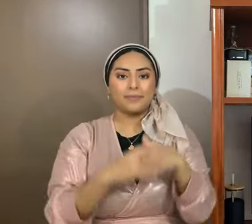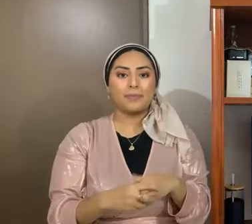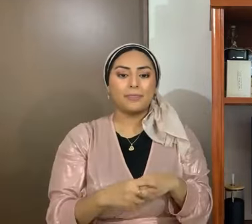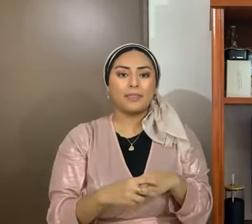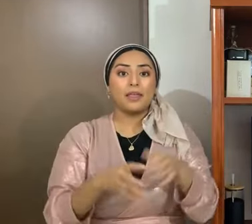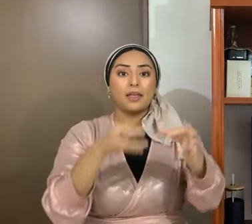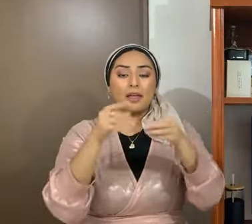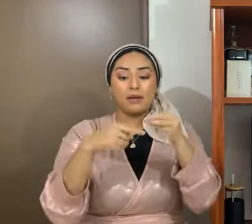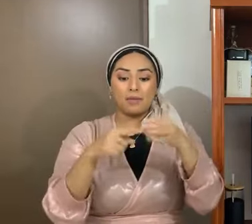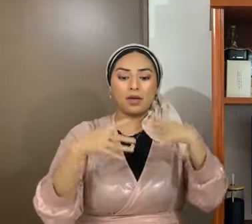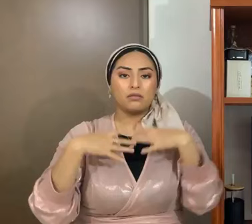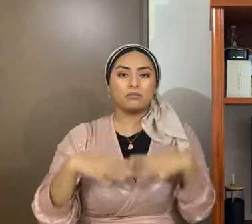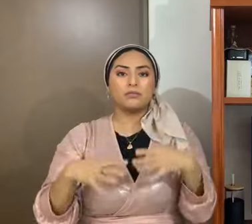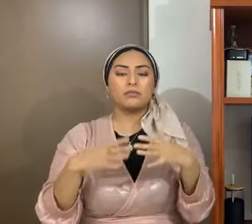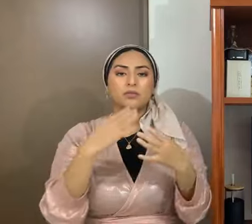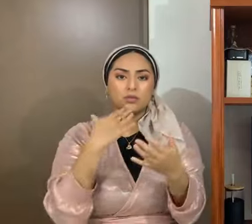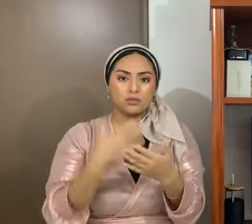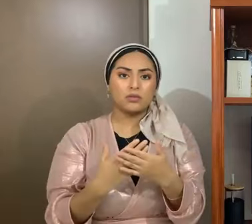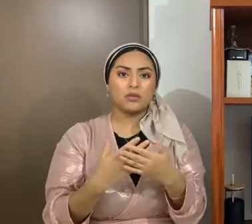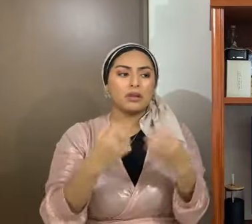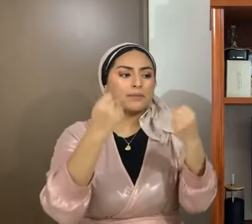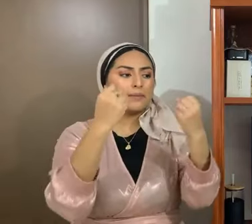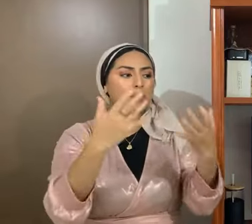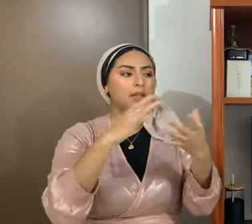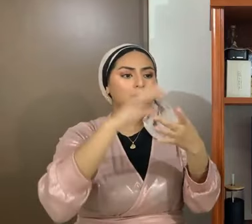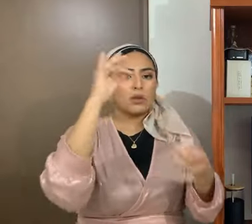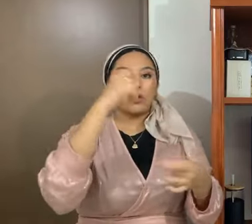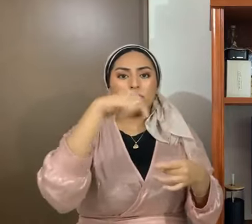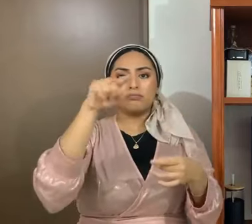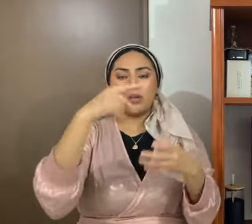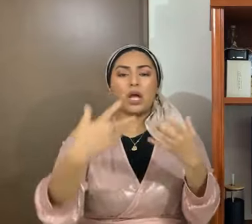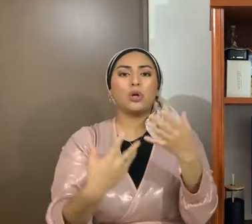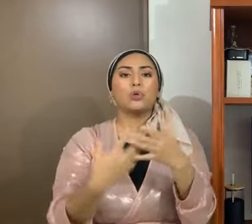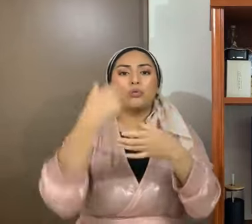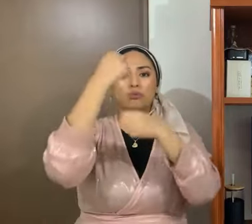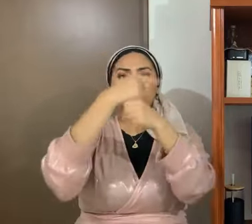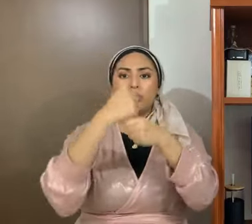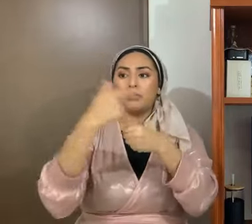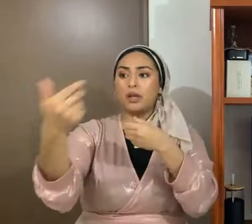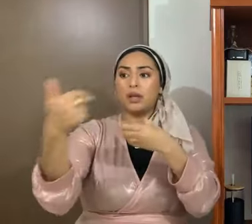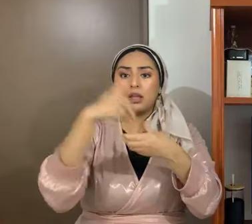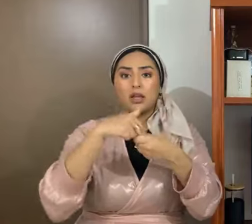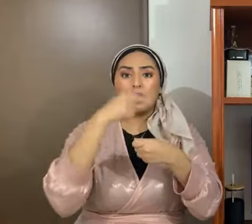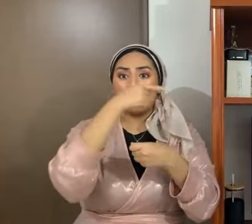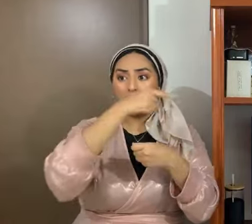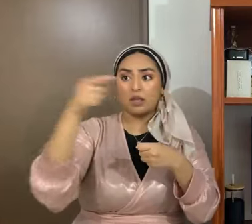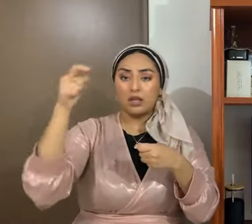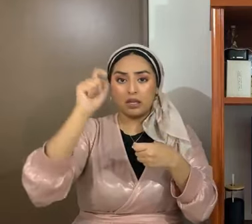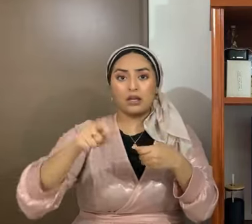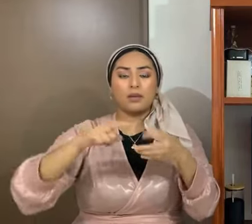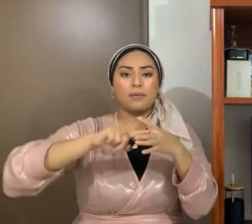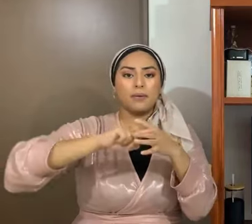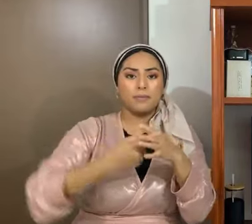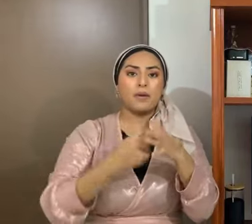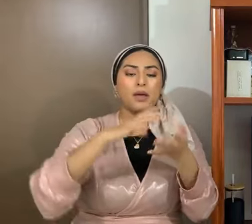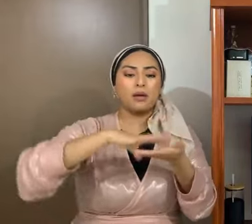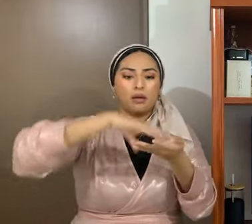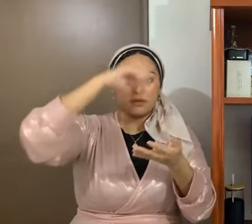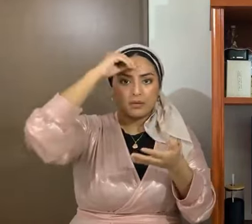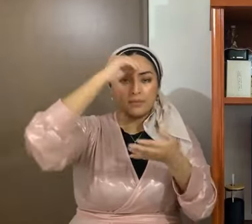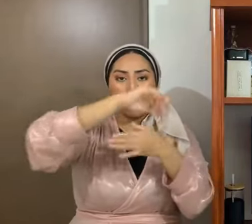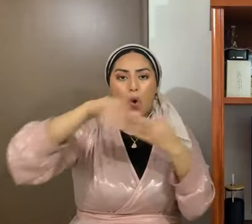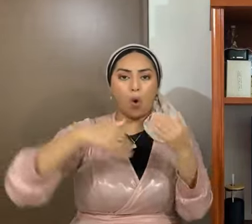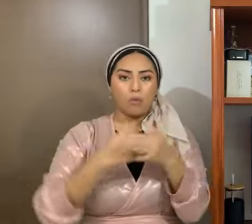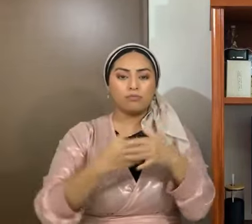Esto de hablar de la vestimenta es bueno, porque muchas almas están naciendo y entonces ellos tienen que empezar a aprender